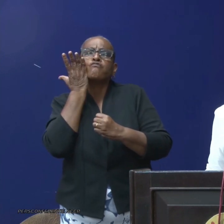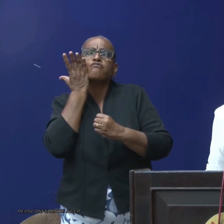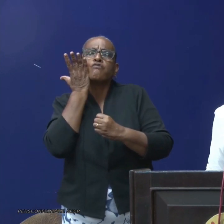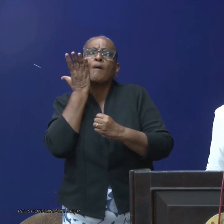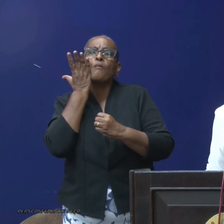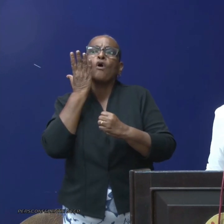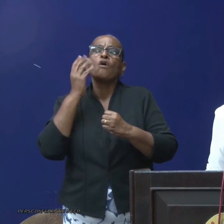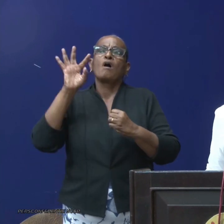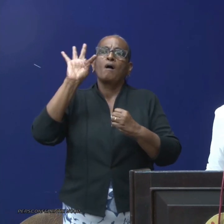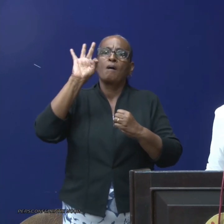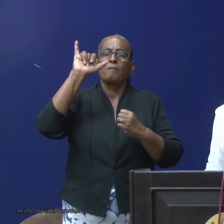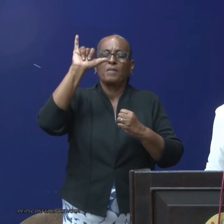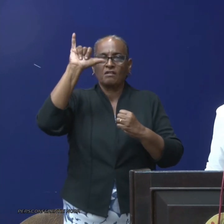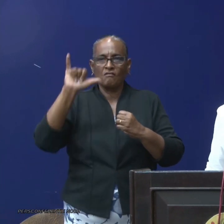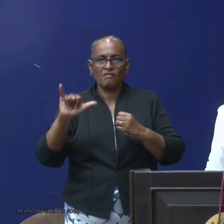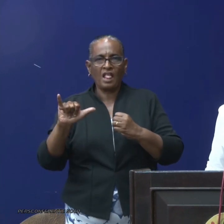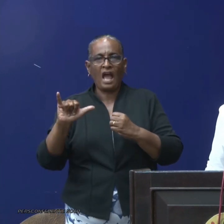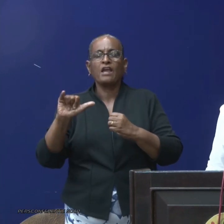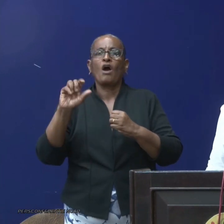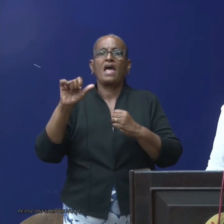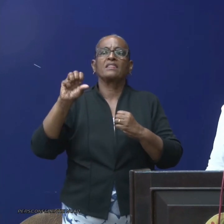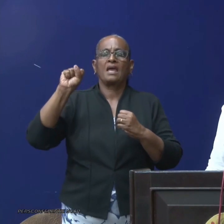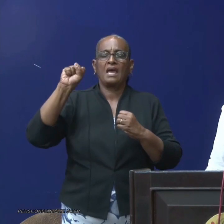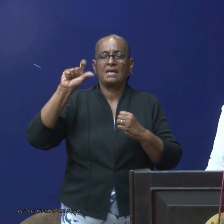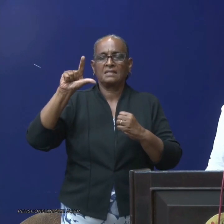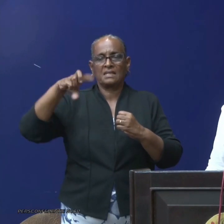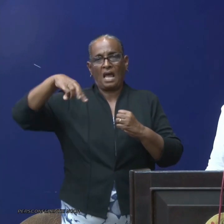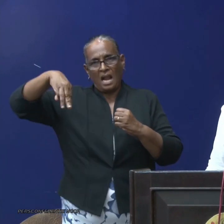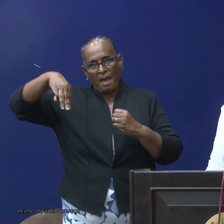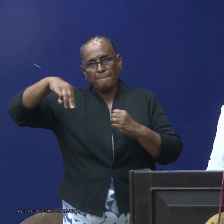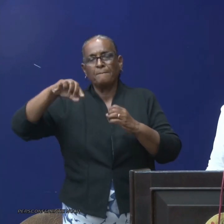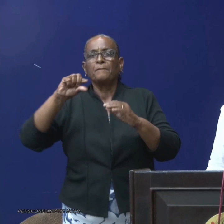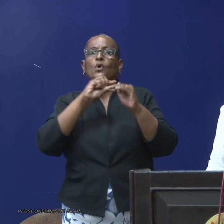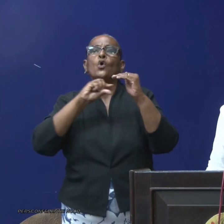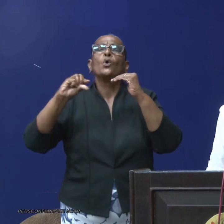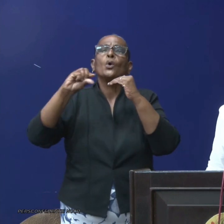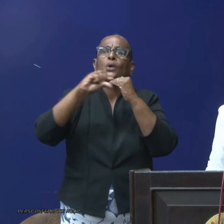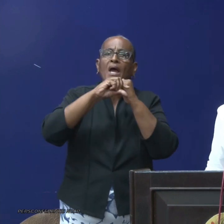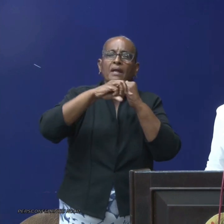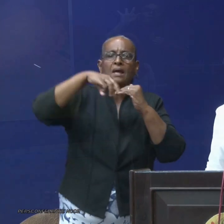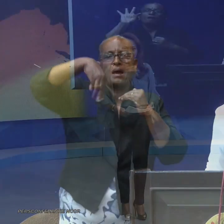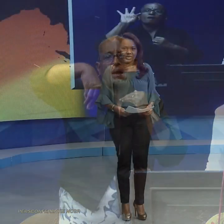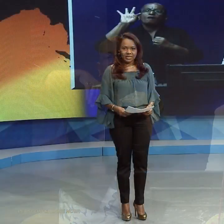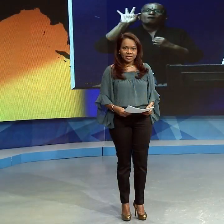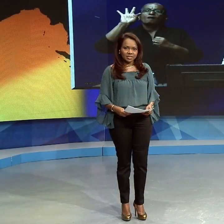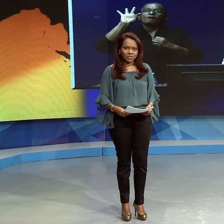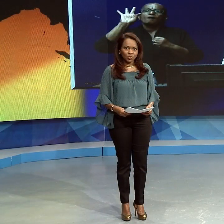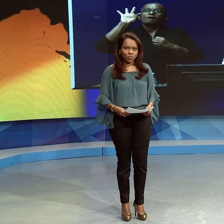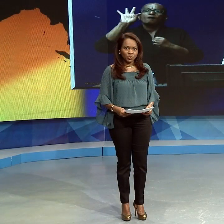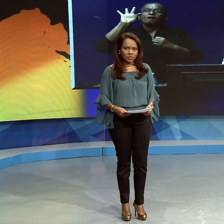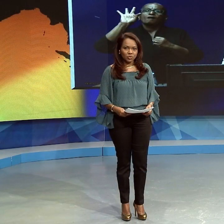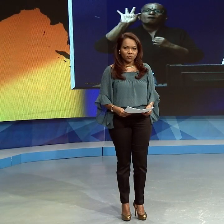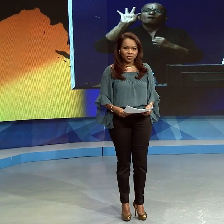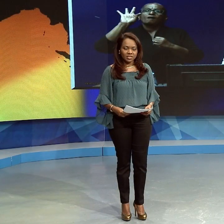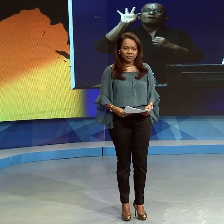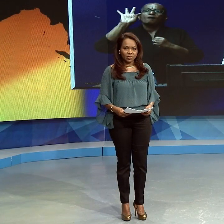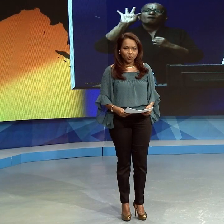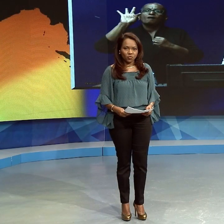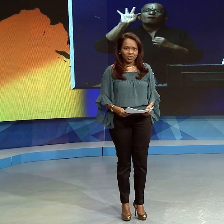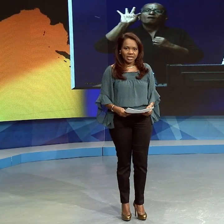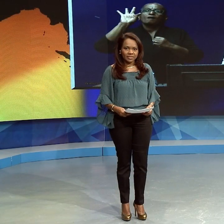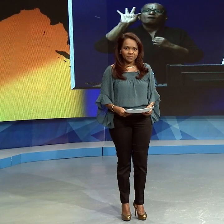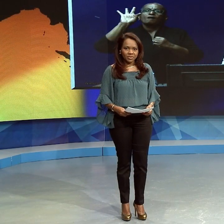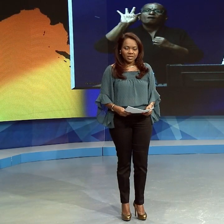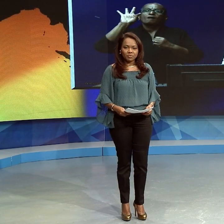voeren naar hun eigen land. Dit zei Timothy Mendonça, directeur van NV Luchthavenbeheer, gisteren op de persconferentie